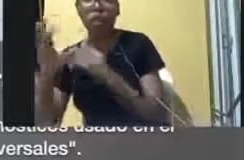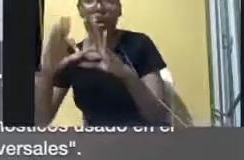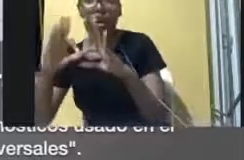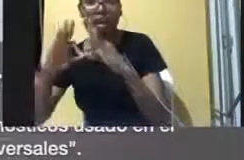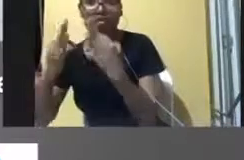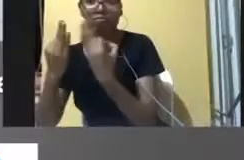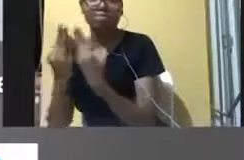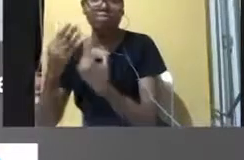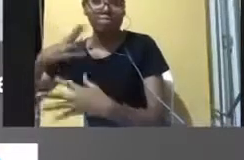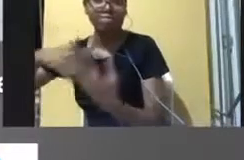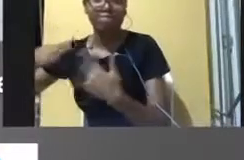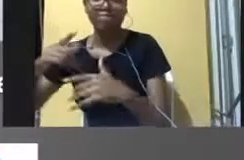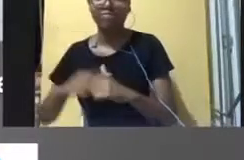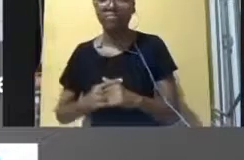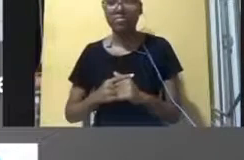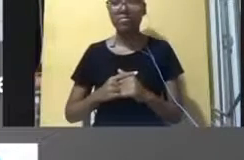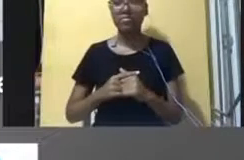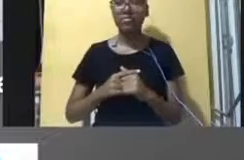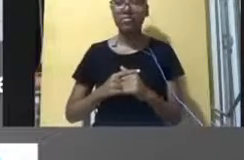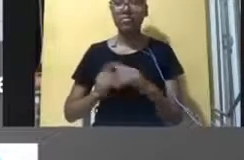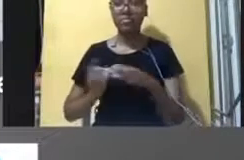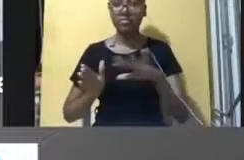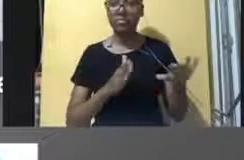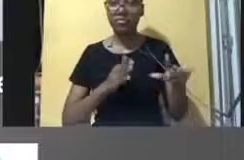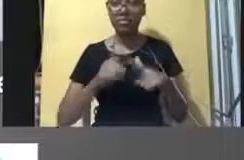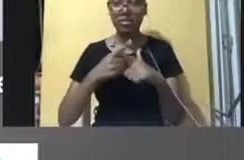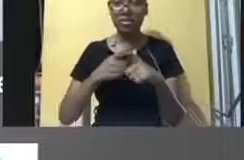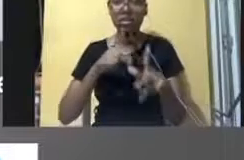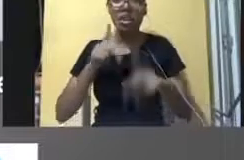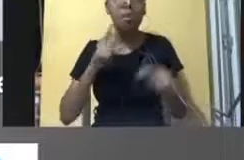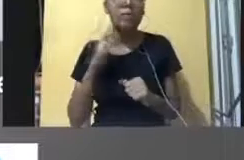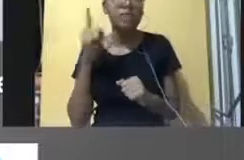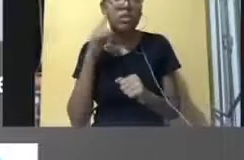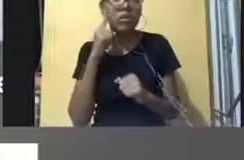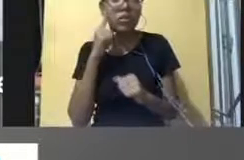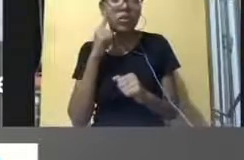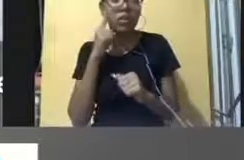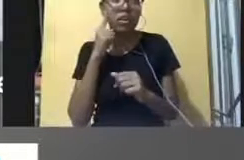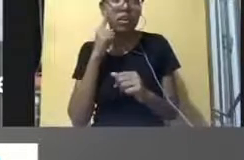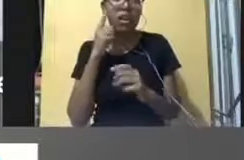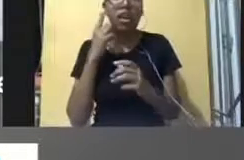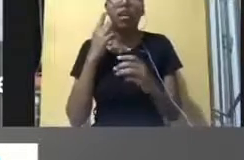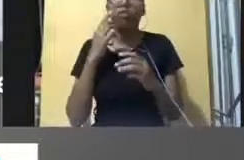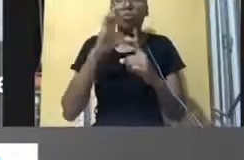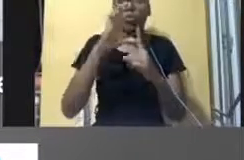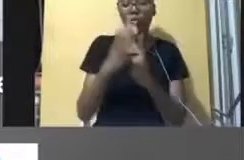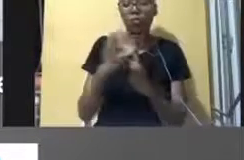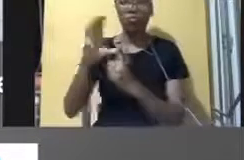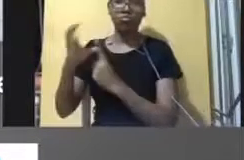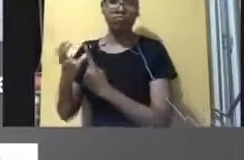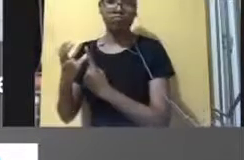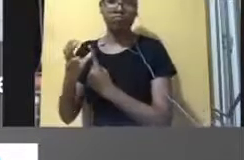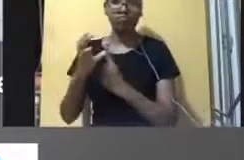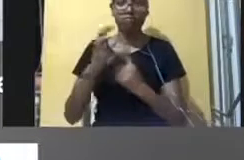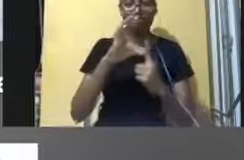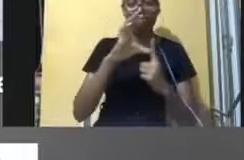Entonces la persona sorda vive entre dos mundos. Vive en el mundo sordo y en el mundo oyente. Tienen cultura